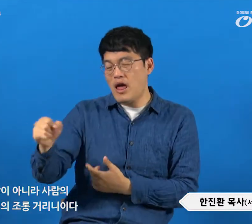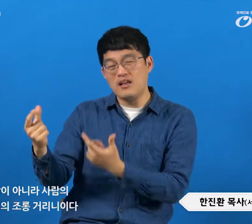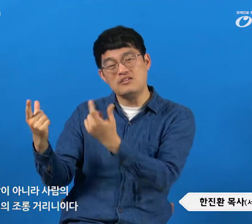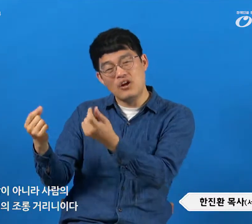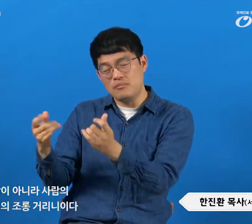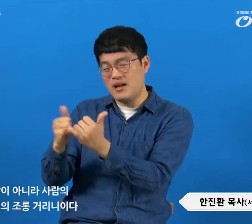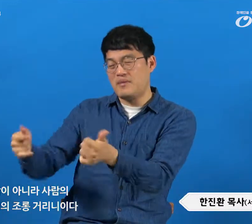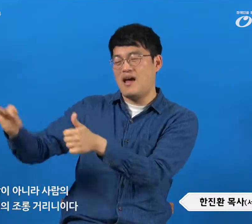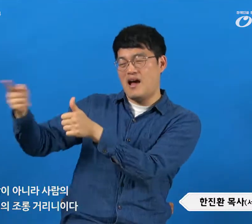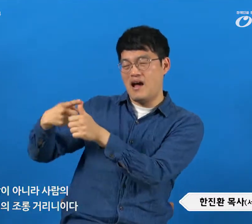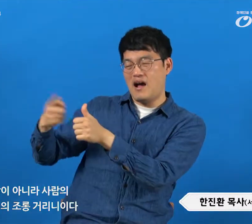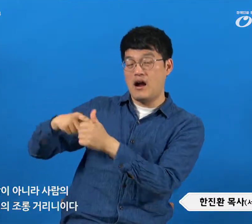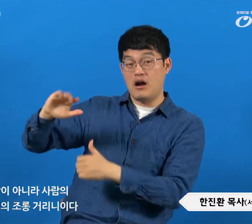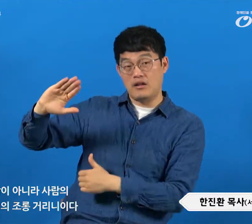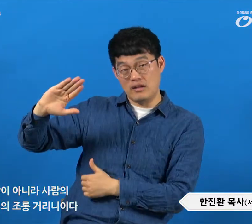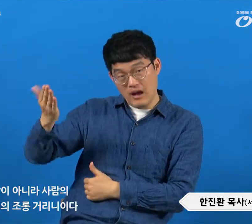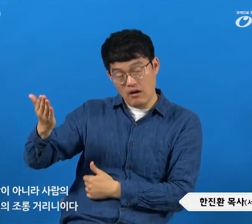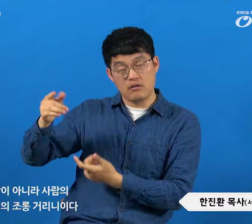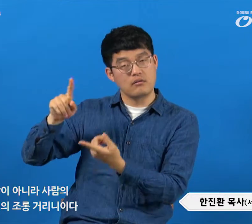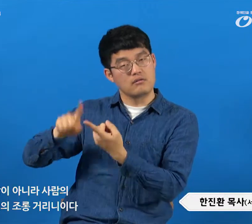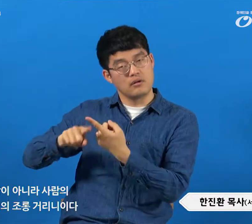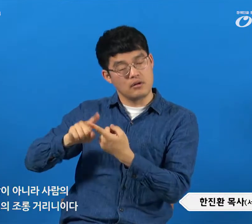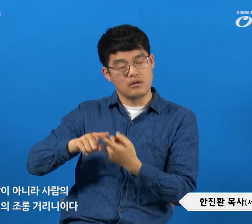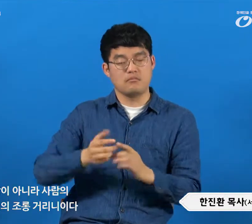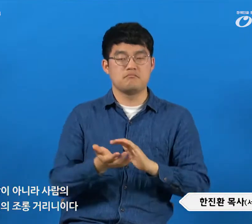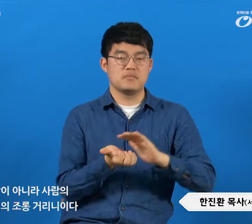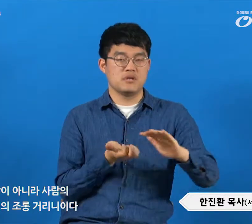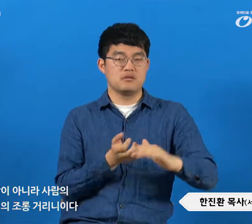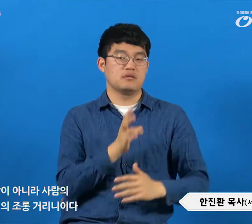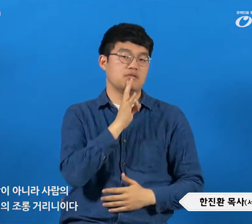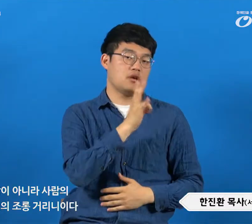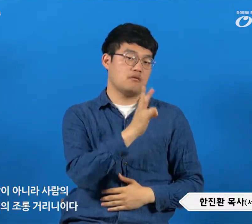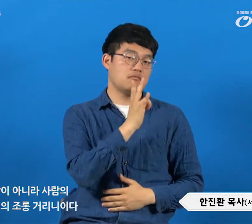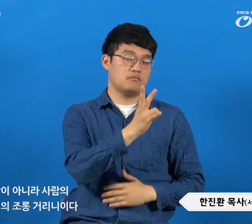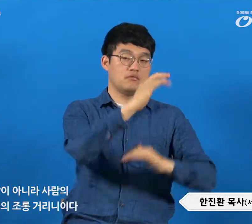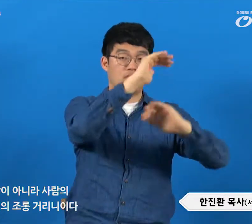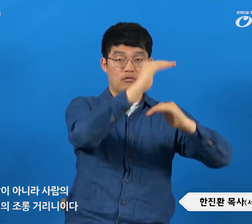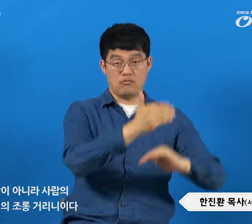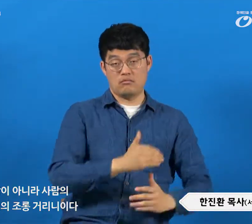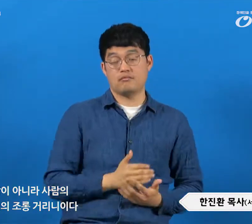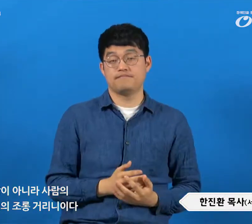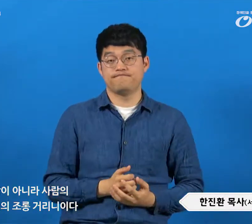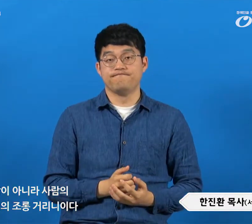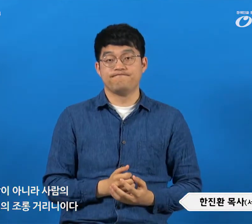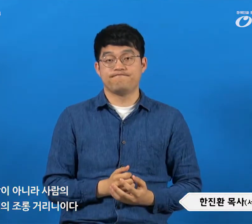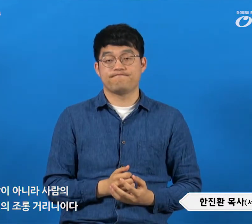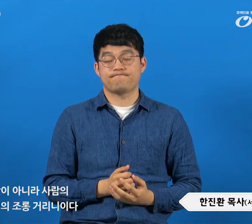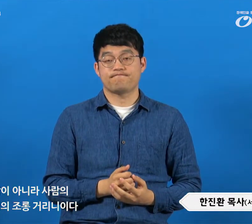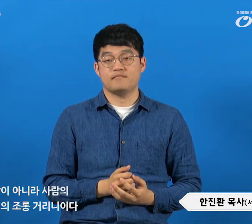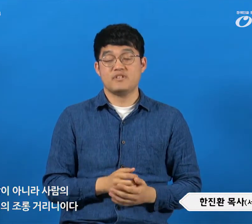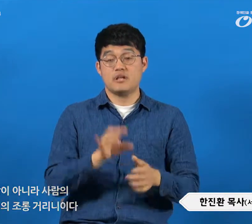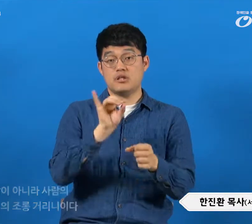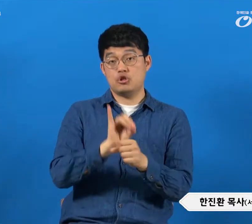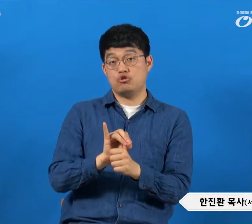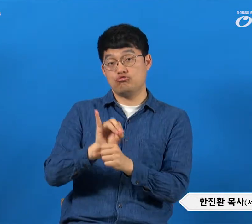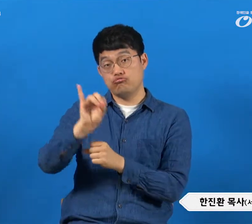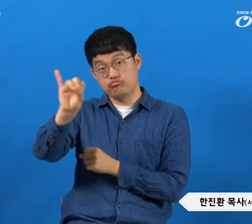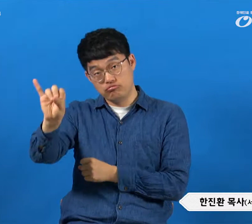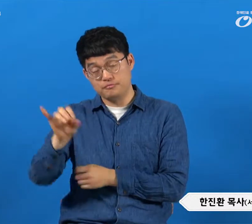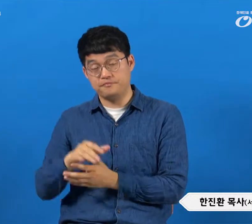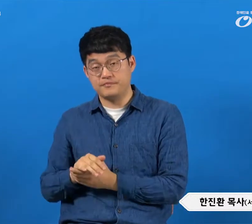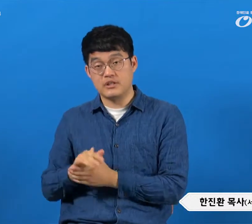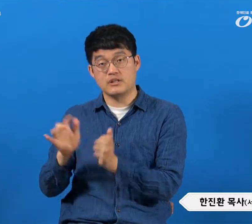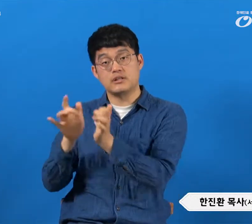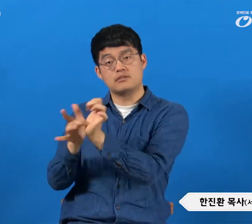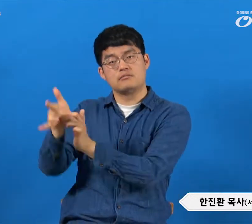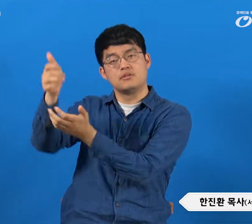벌레처럼 사람들의 조롱거리가 되고 모욕거리가 될 것이다 예언을 한 것입니다. 1000년